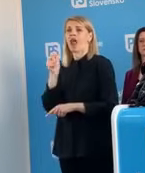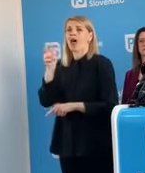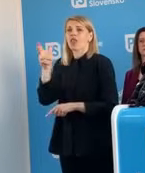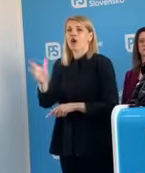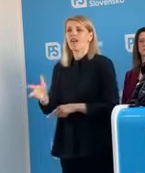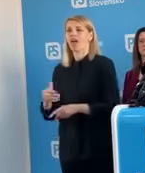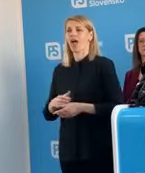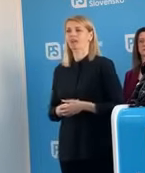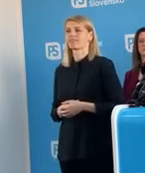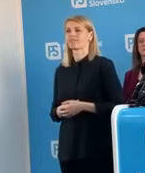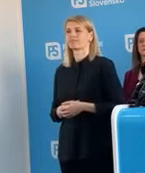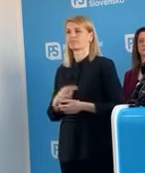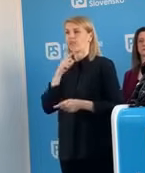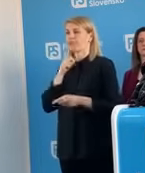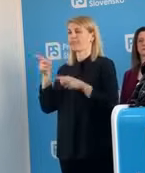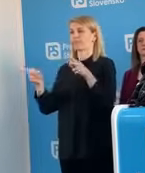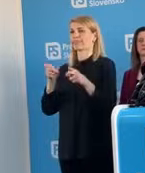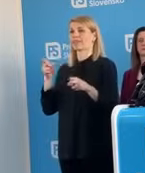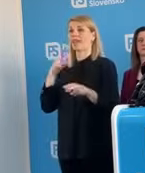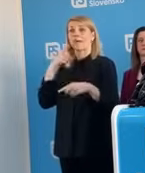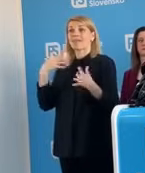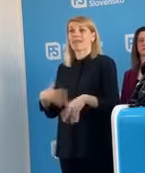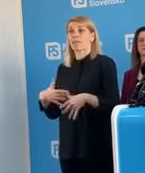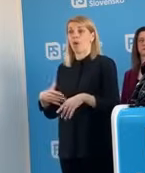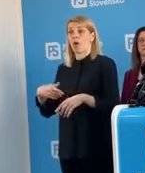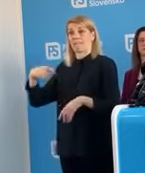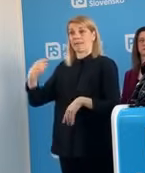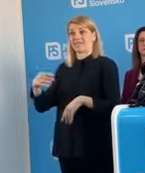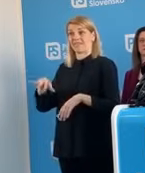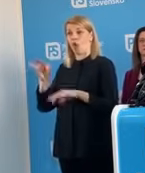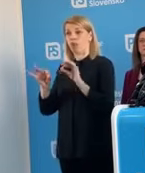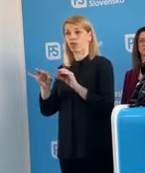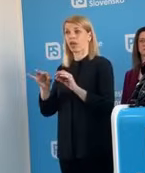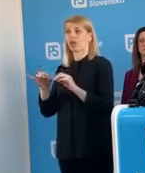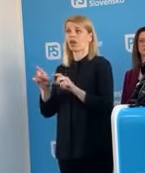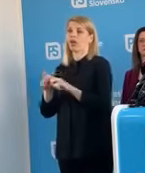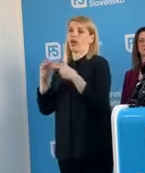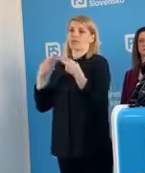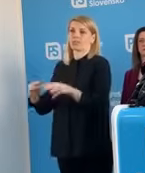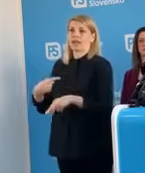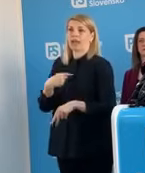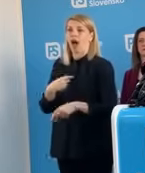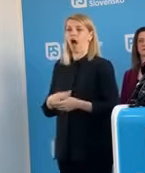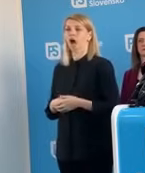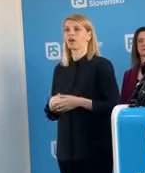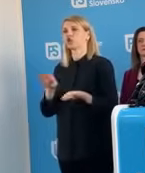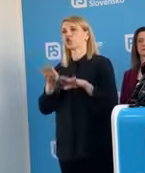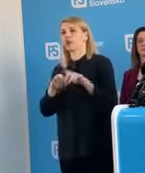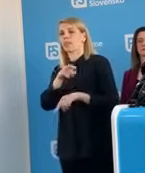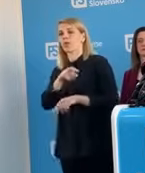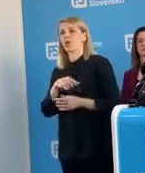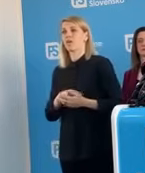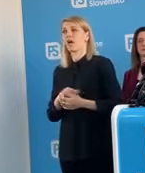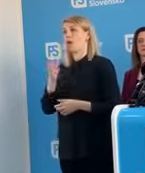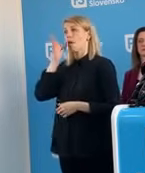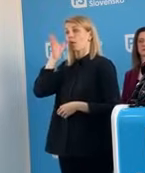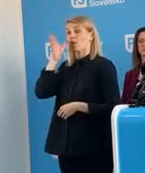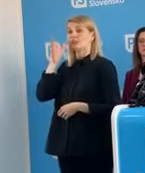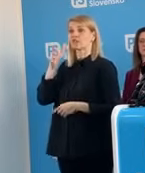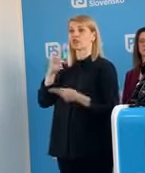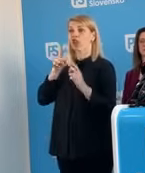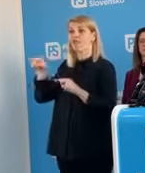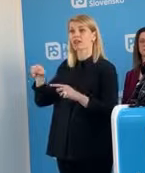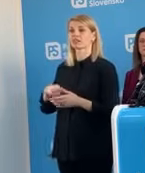Keby neboli prezidentské voľby, tak by som za to mohol ja, Progresívne Slovensko, Zuzana Čaputová, George